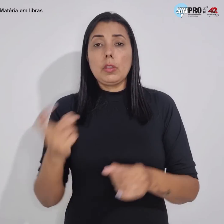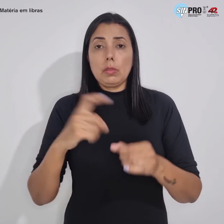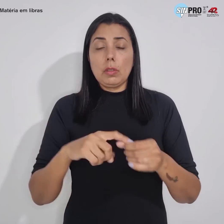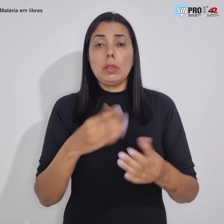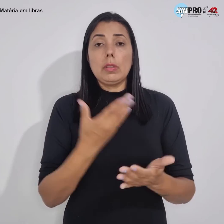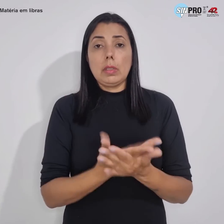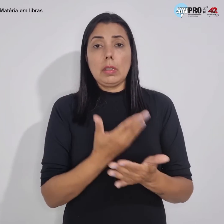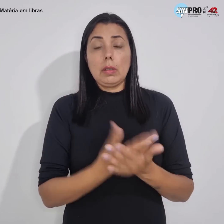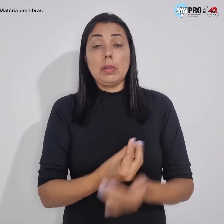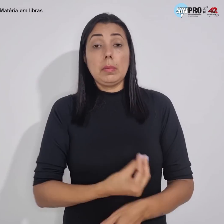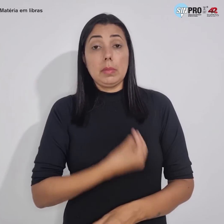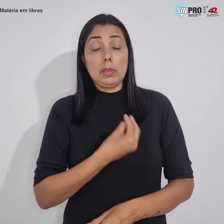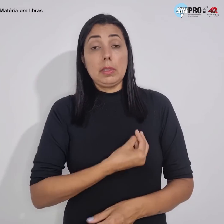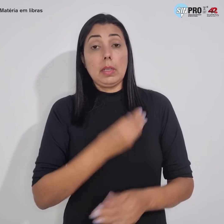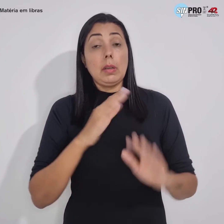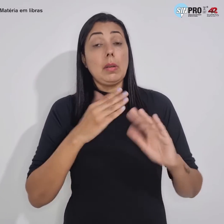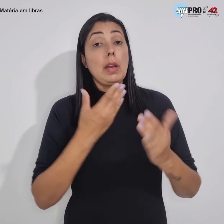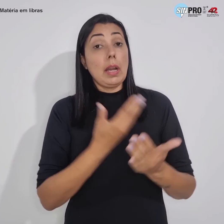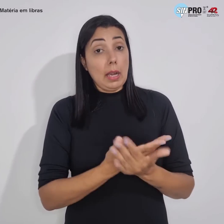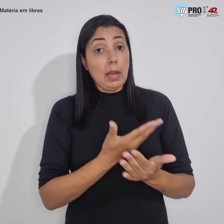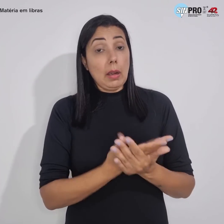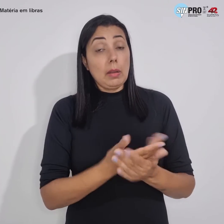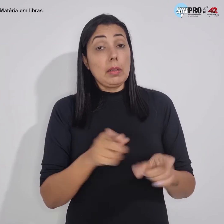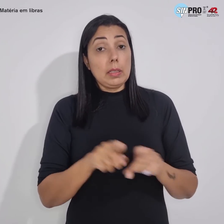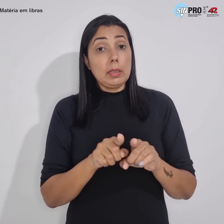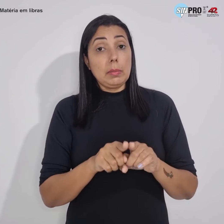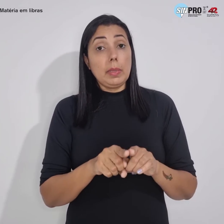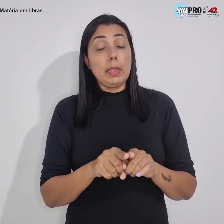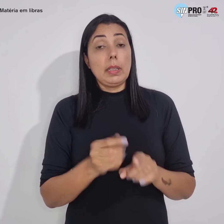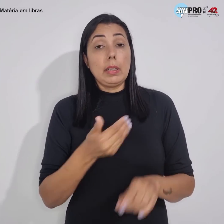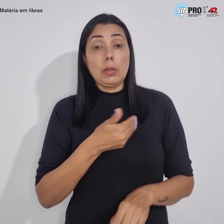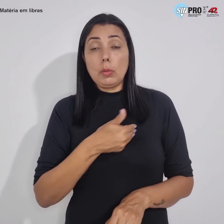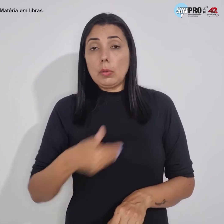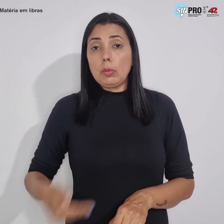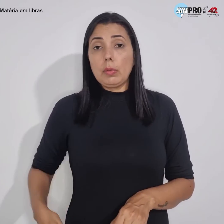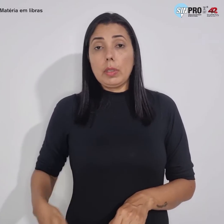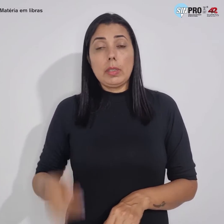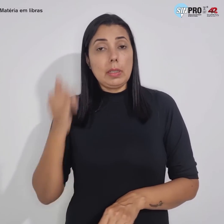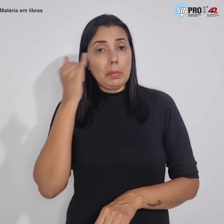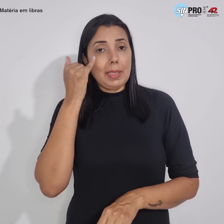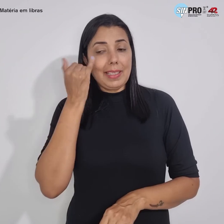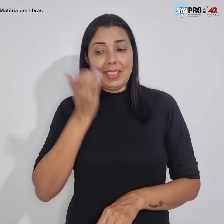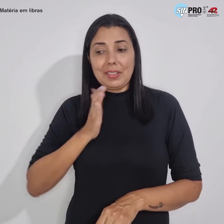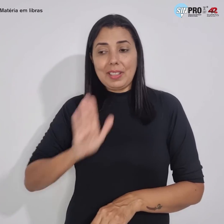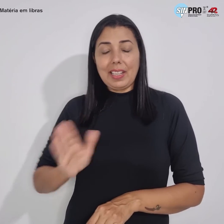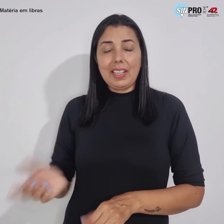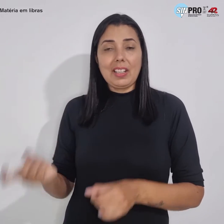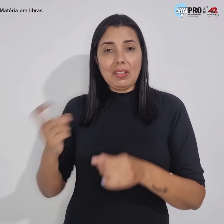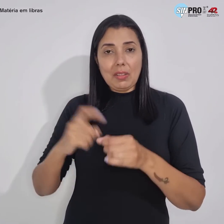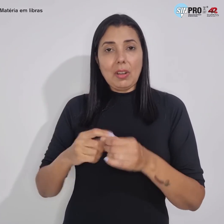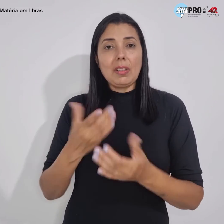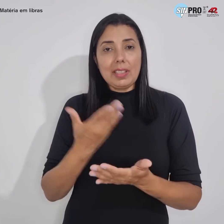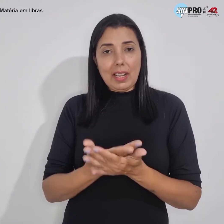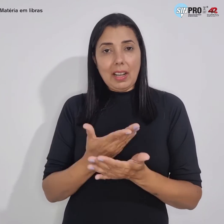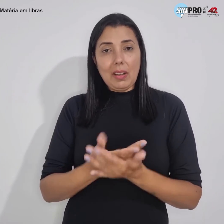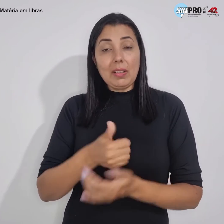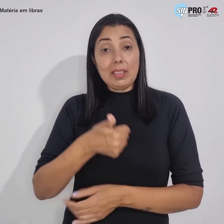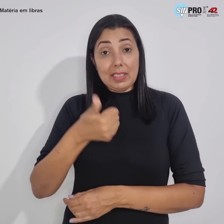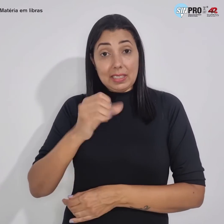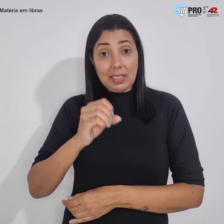retorno presencial às aulas e da intransigência do GDF ao estabelecer o retorno 100% presencial